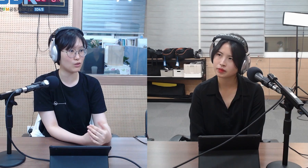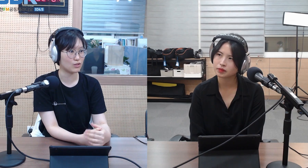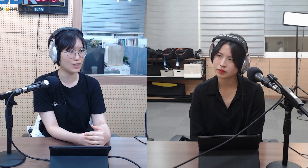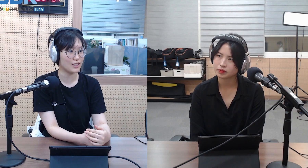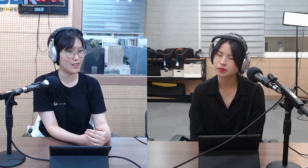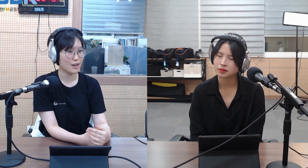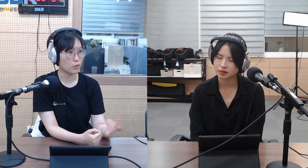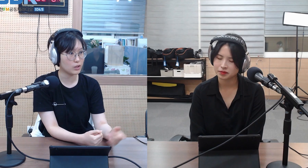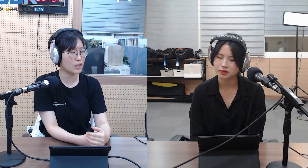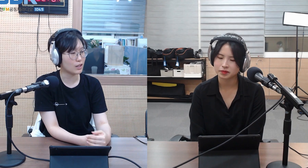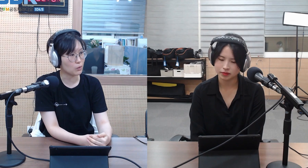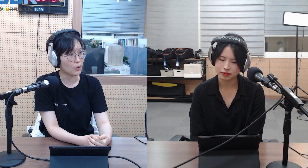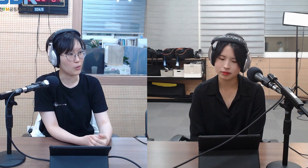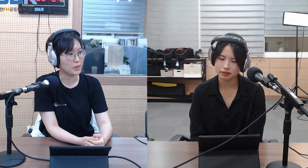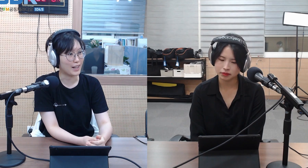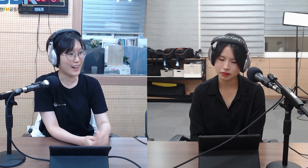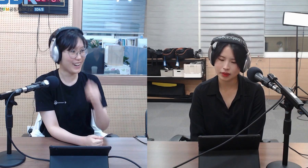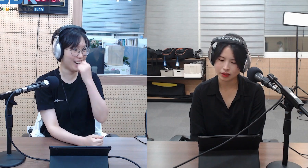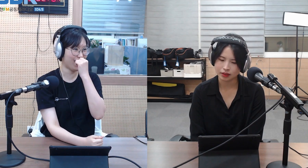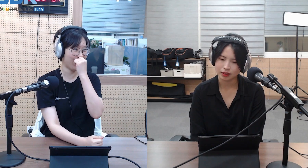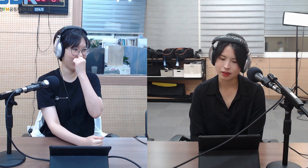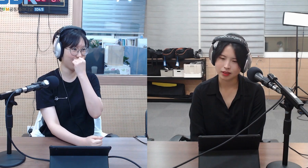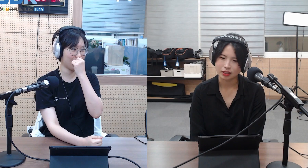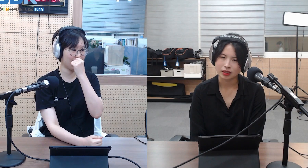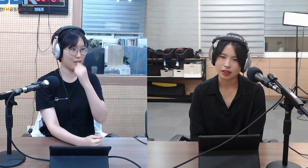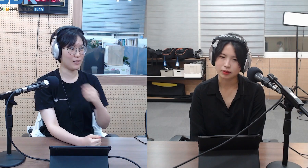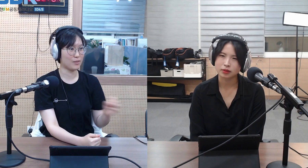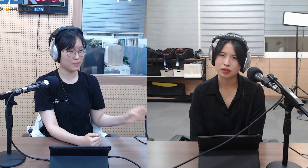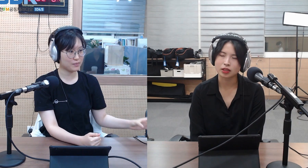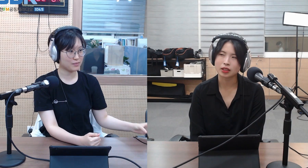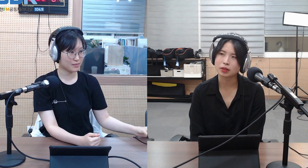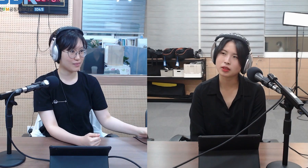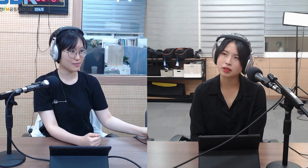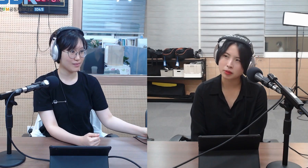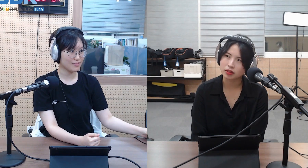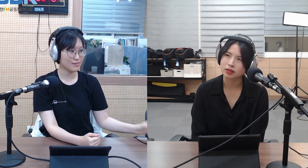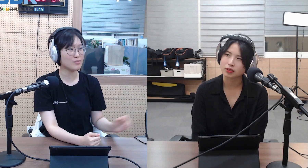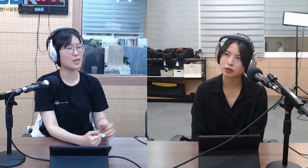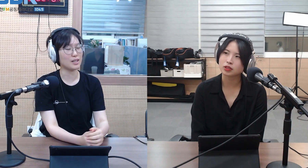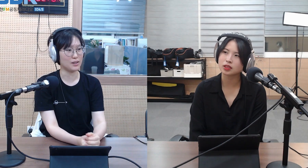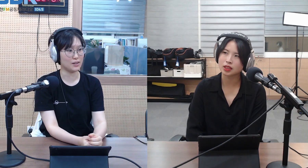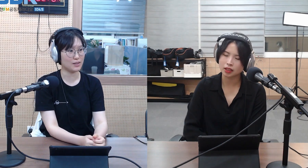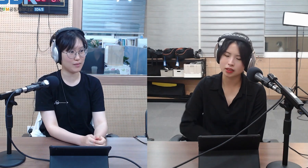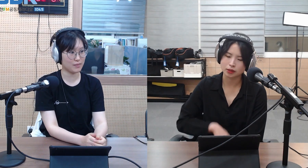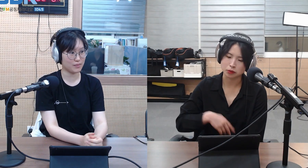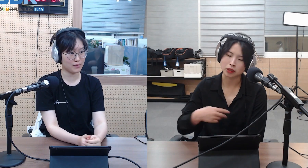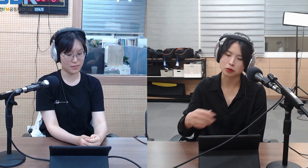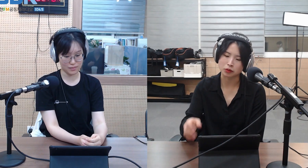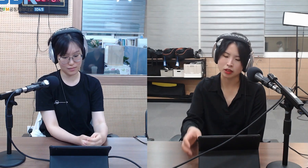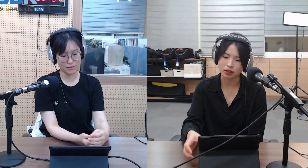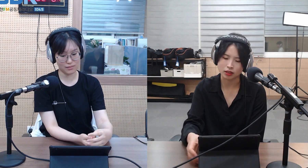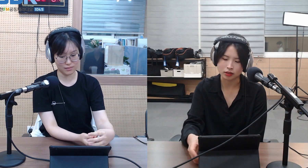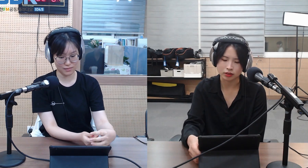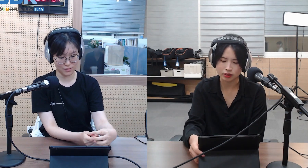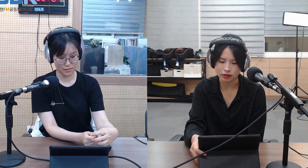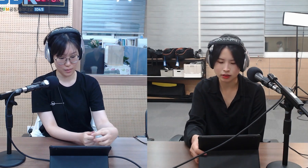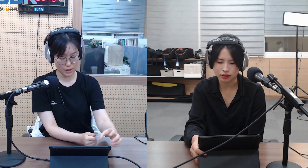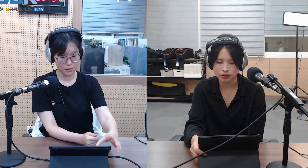주는 본인에게 다 돌아옵니다. 아마 그렇게 내뱉으면 맞아요. 언젠가는 돌아오게 돼 있거든요.